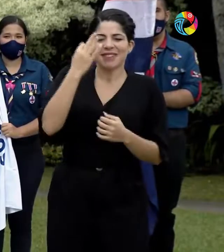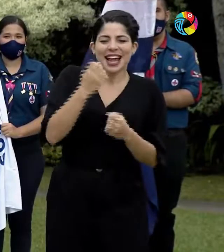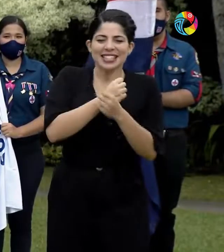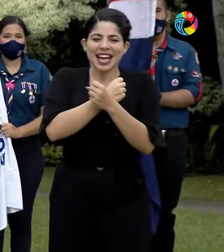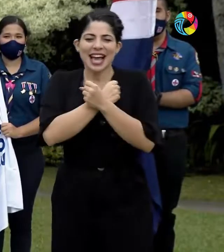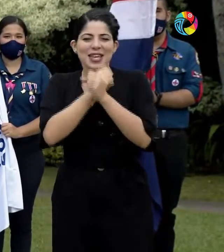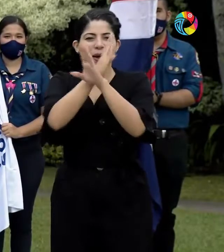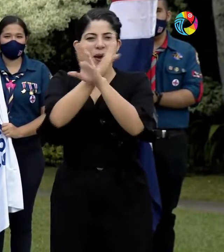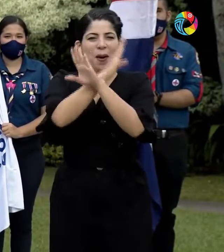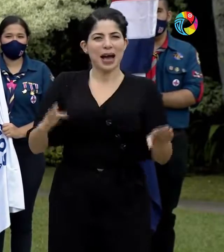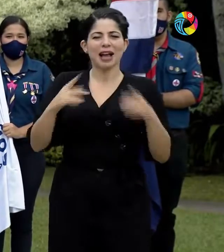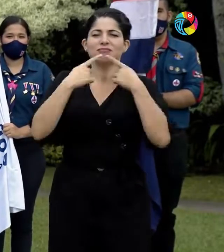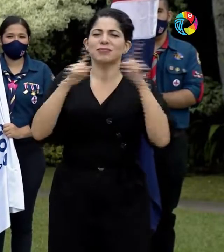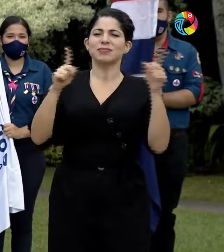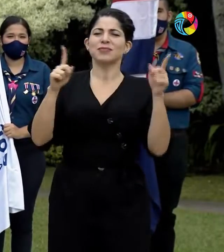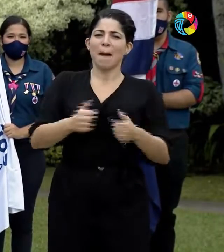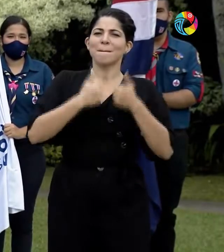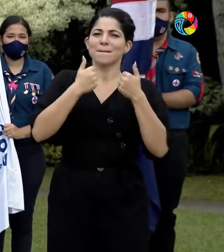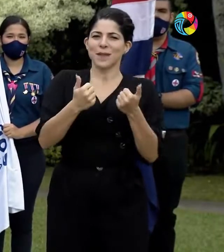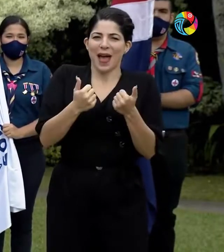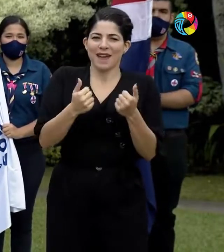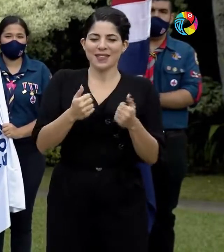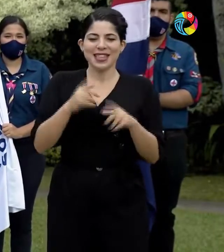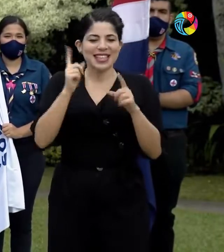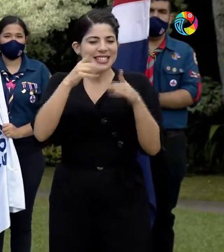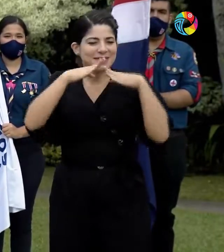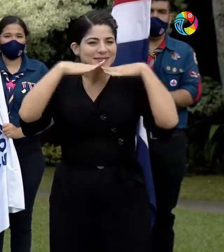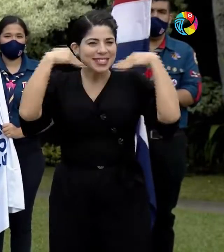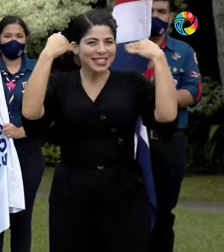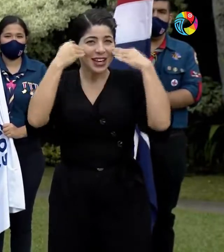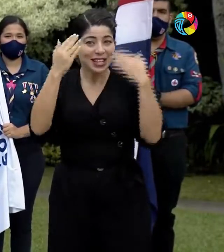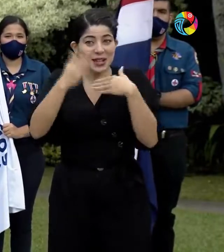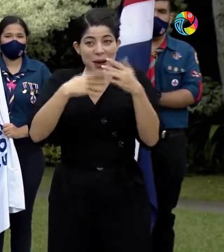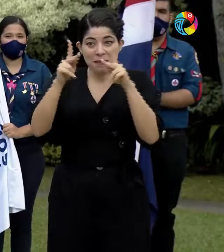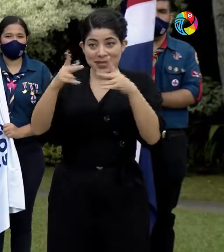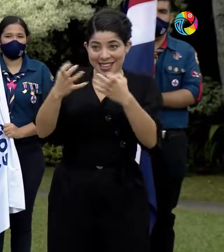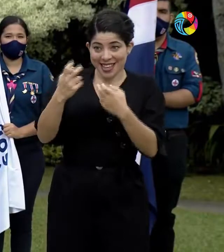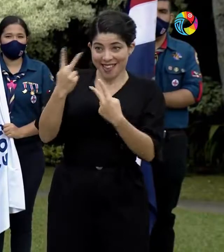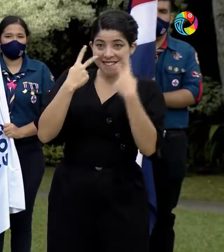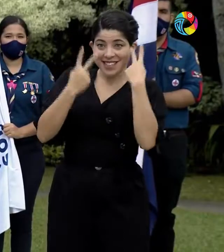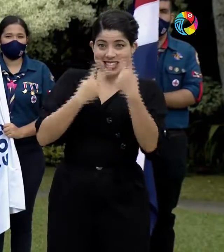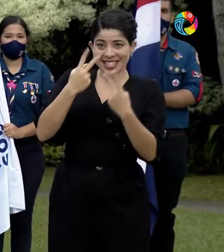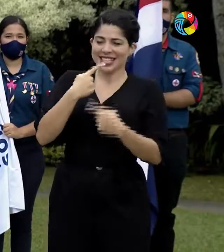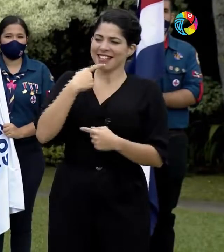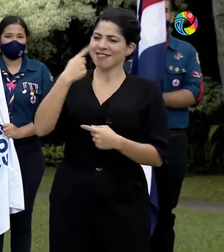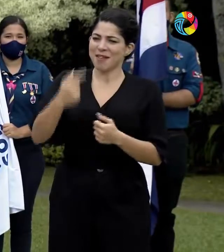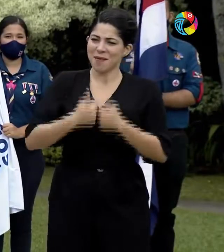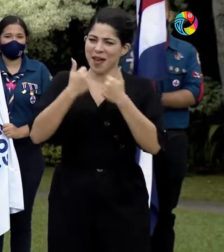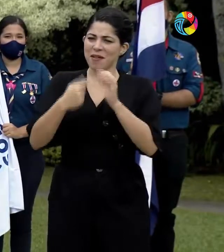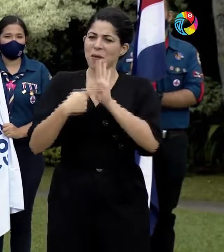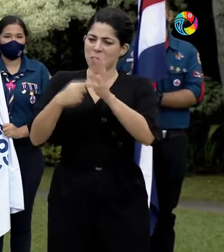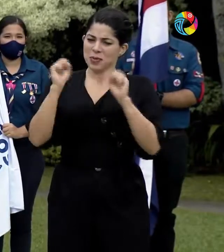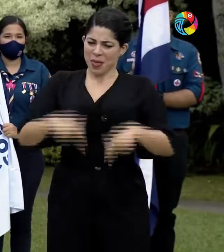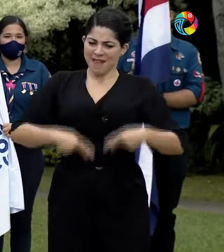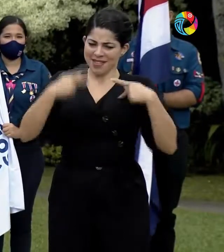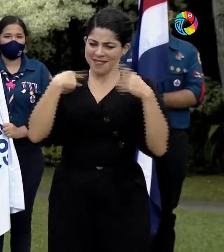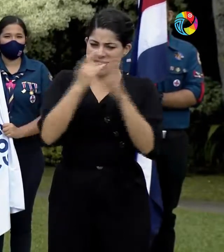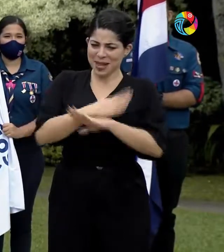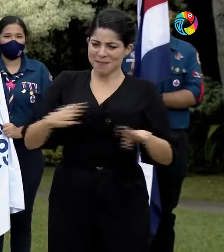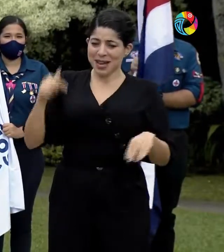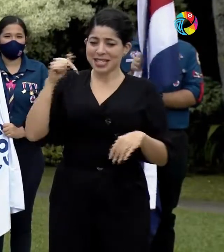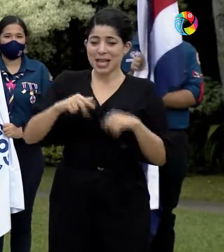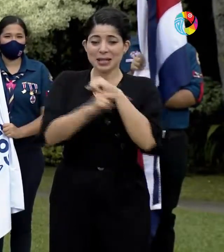paz, proclamando el pura vida con una buena sonrisa a quien nos quiera visitar y enseñándoles que se puede vivir en paz y que en